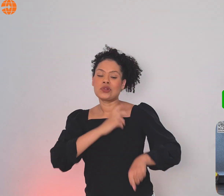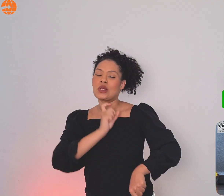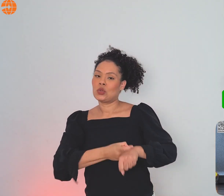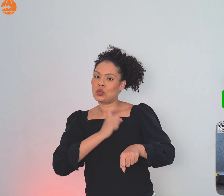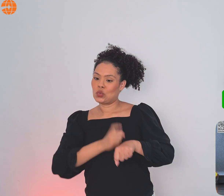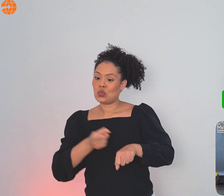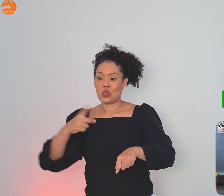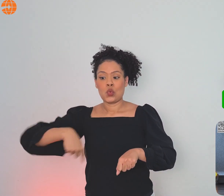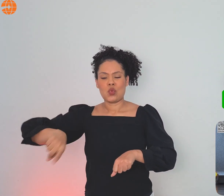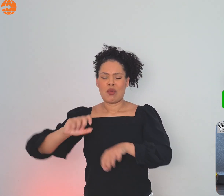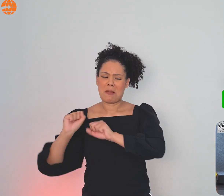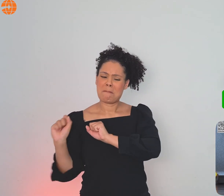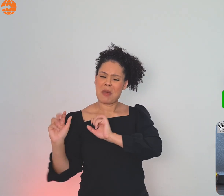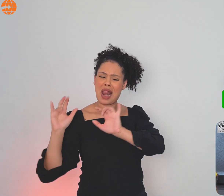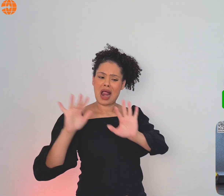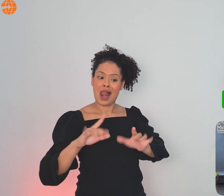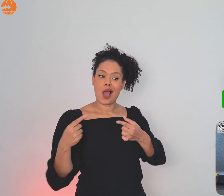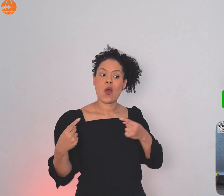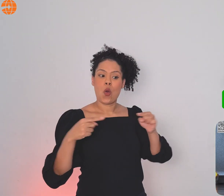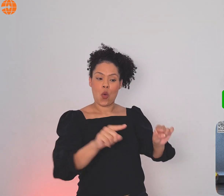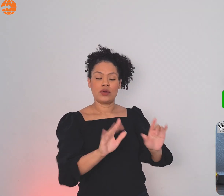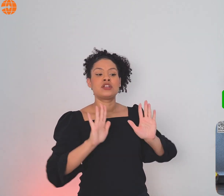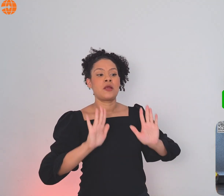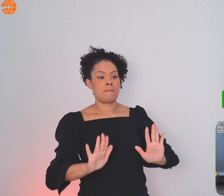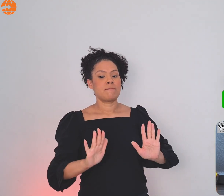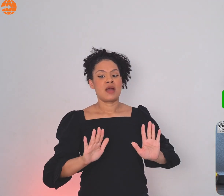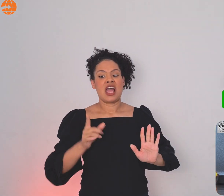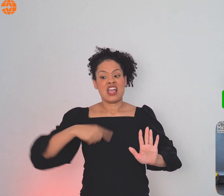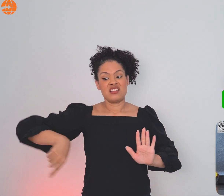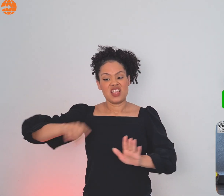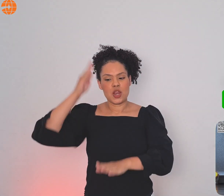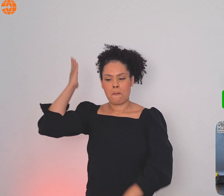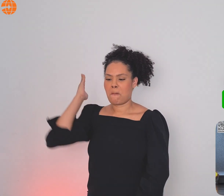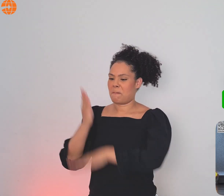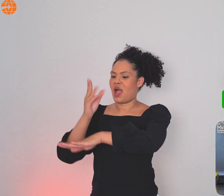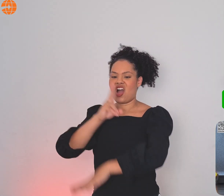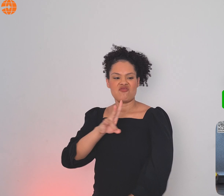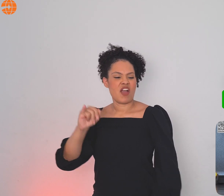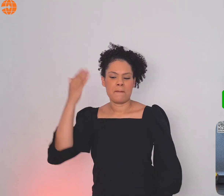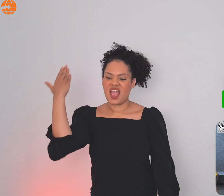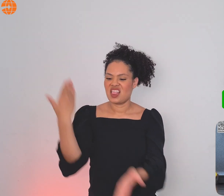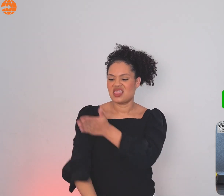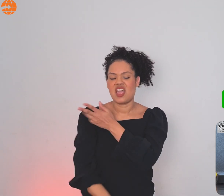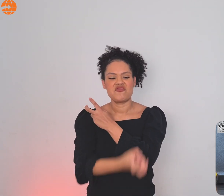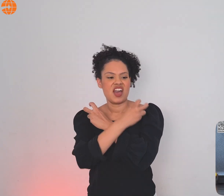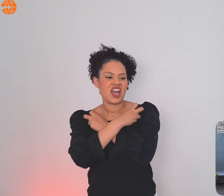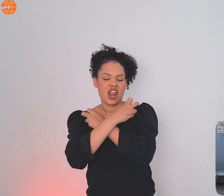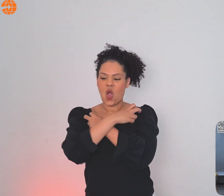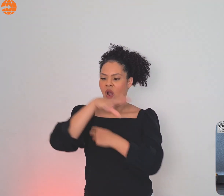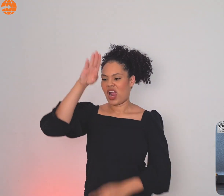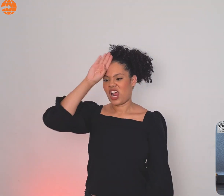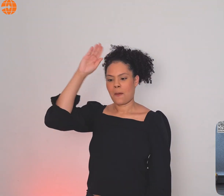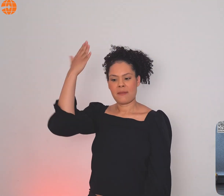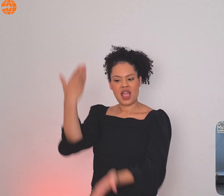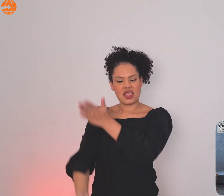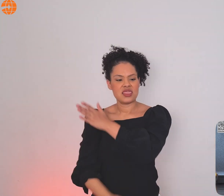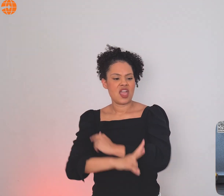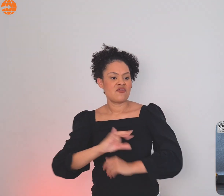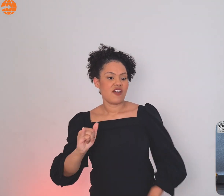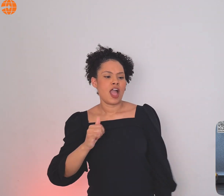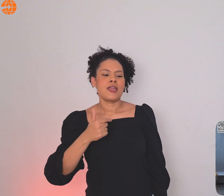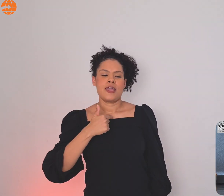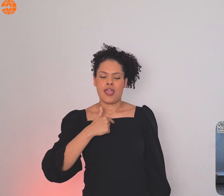serei glorificado com a derrota do faraó e de todo o seu exército, com os seus carros de guerra e